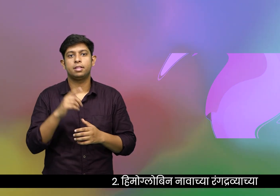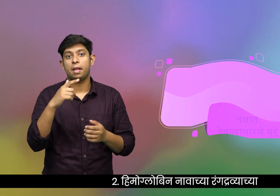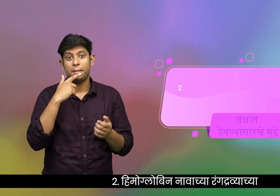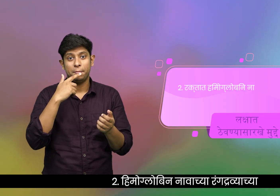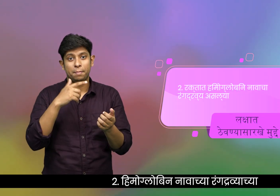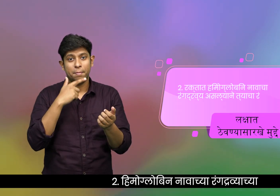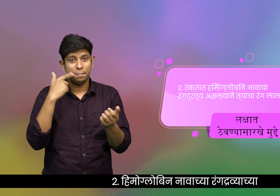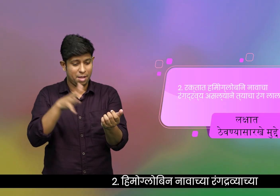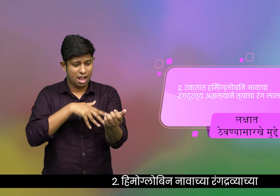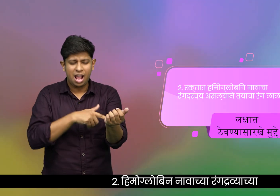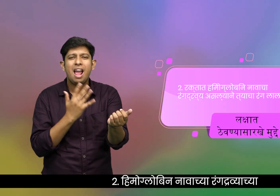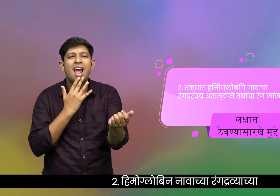दुसरा, हिमोग्लोबिन नावाच्या